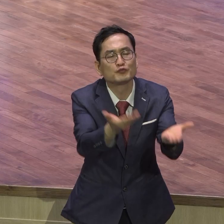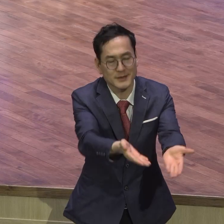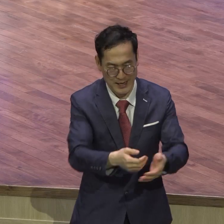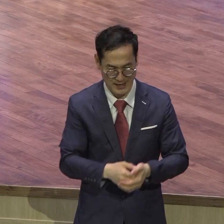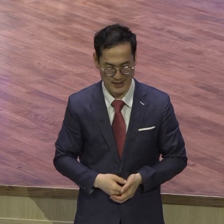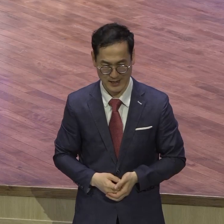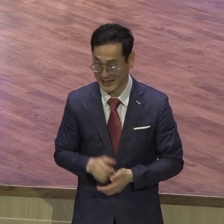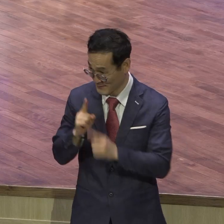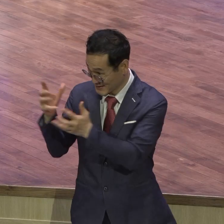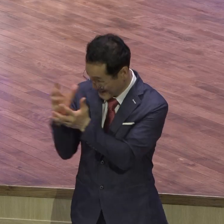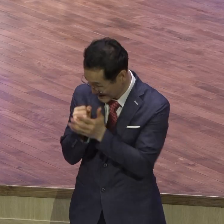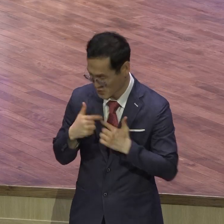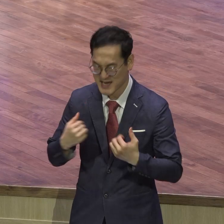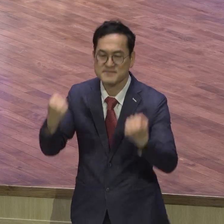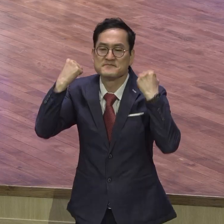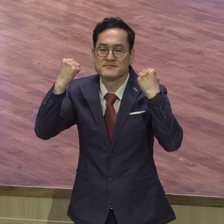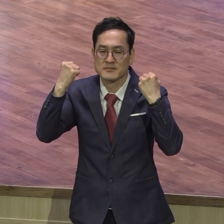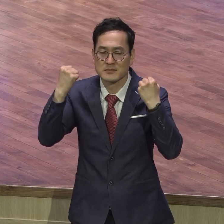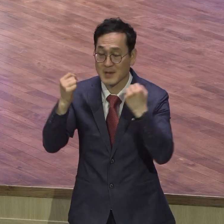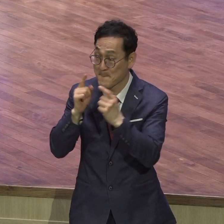얻었습니다 말씀에 의해서